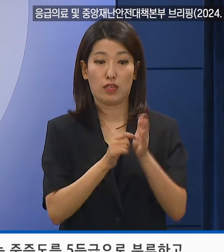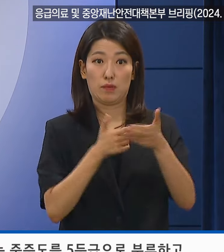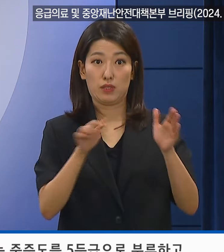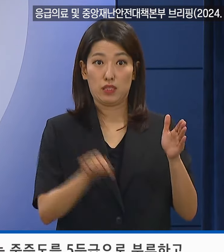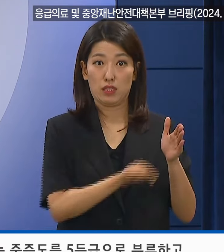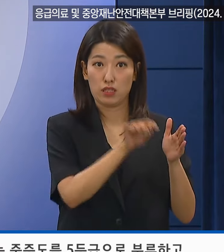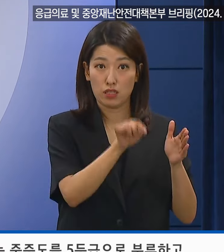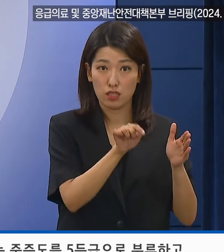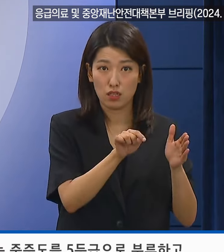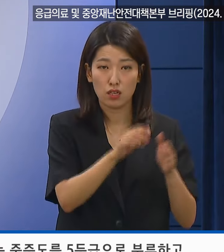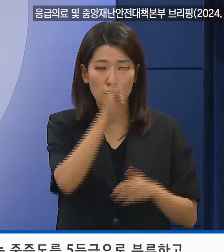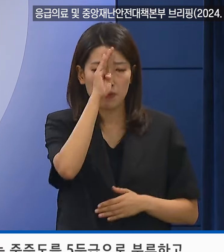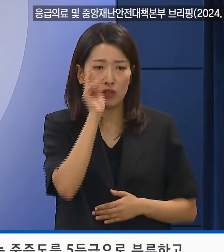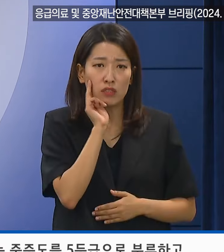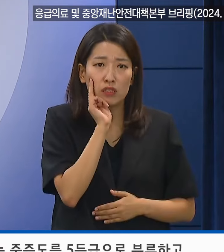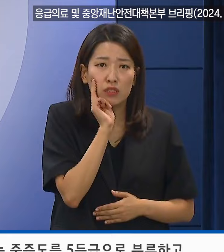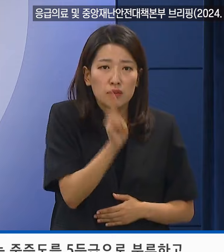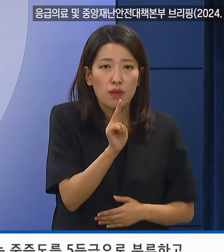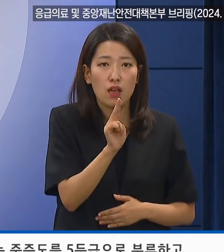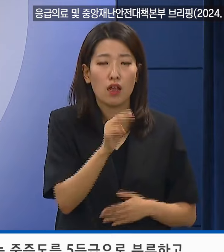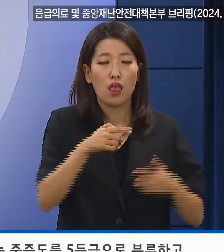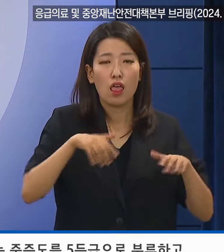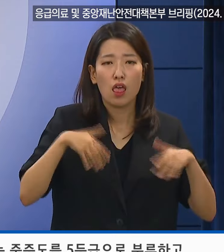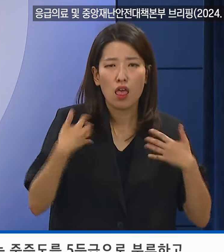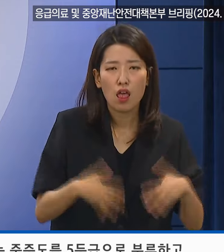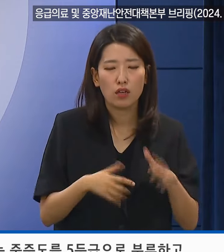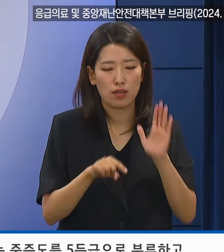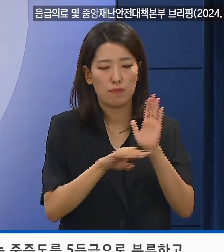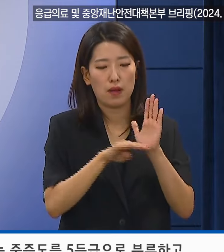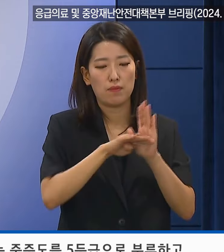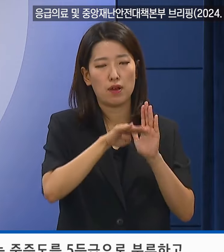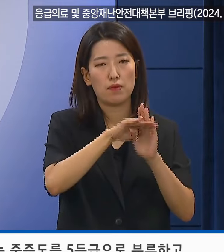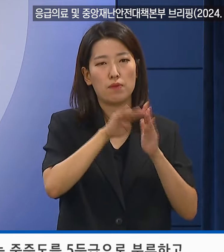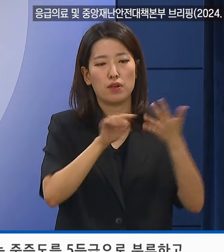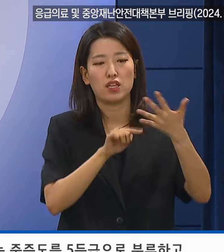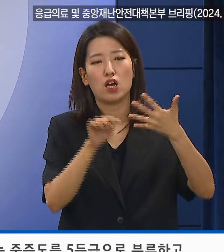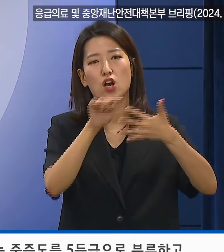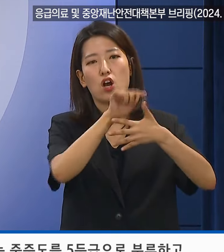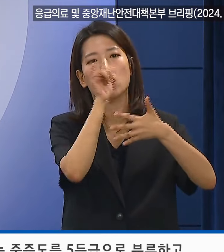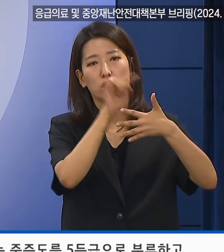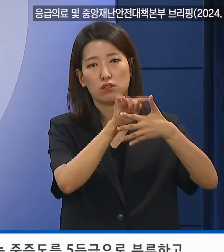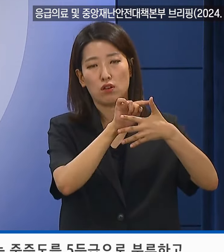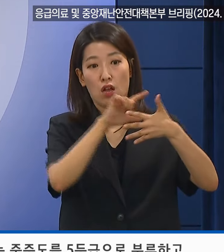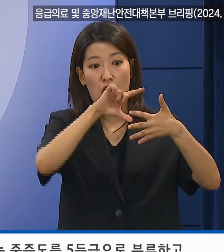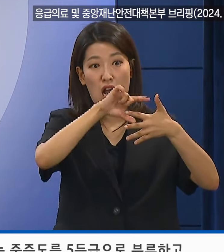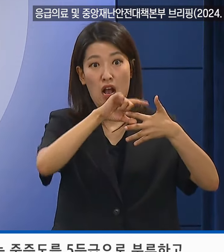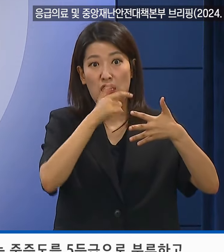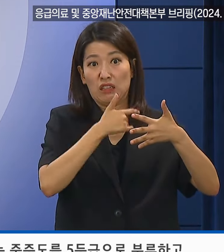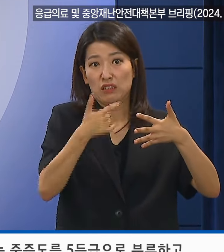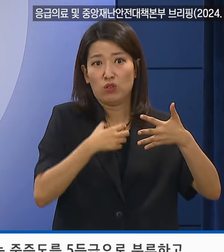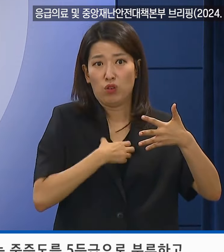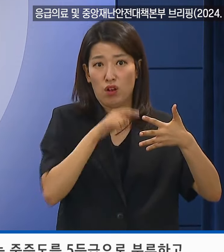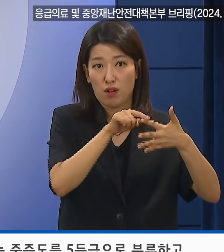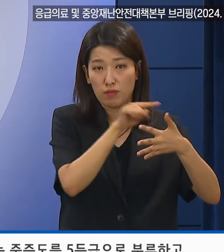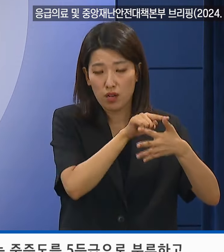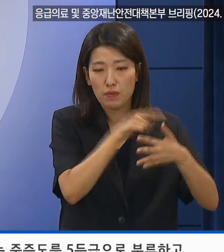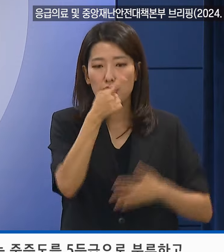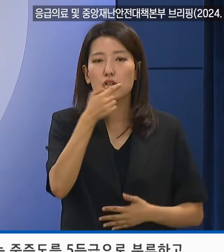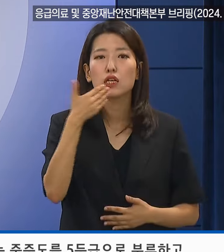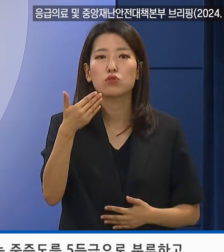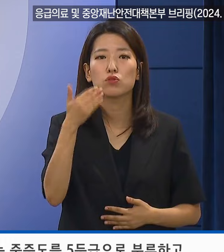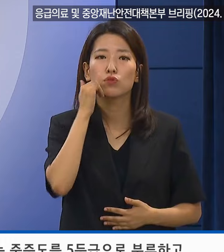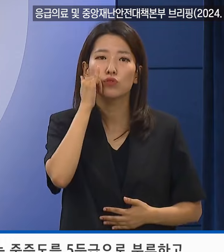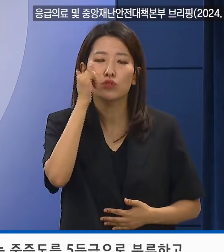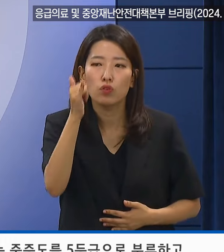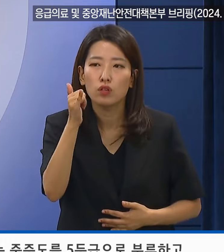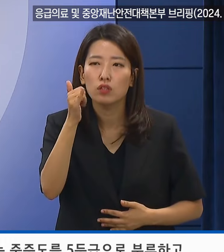환자는 중증도를 5등급으로 분류하고 있으며 큰 병이라고 생각되시면 즉시 119에 신고하고